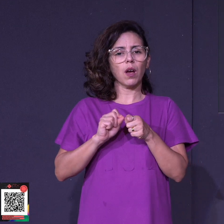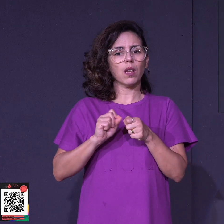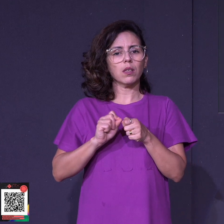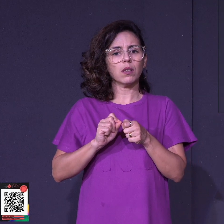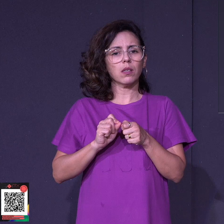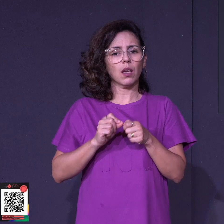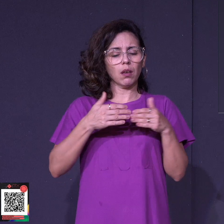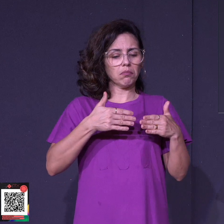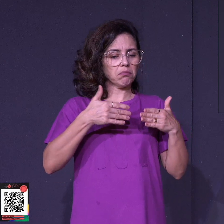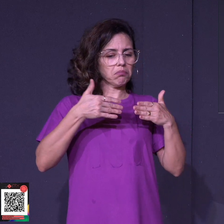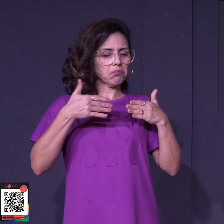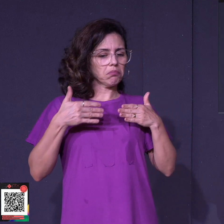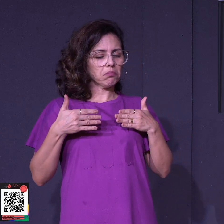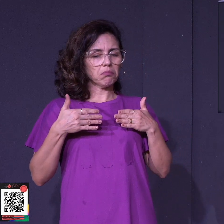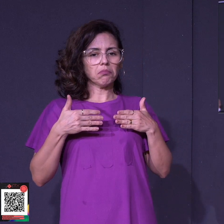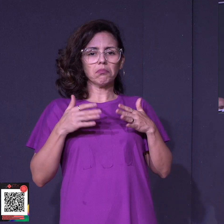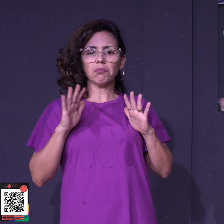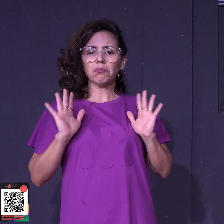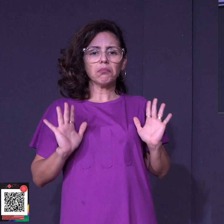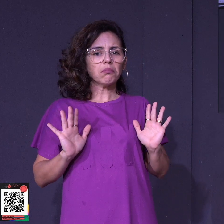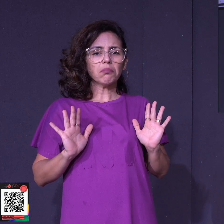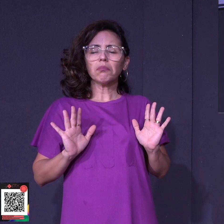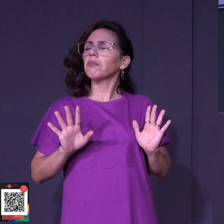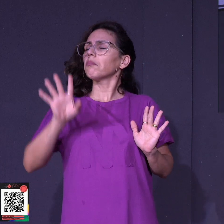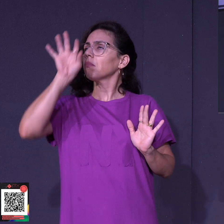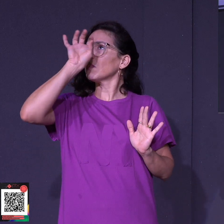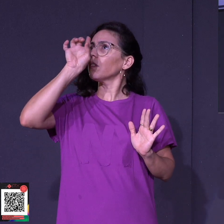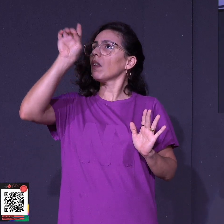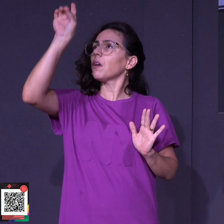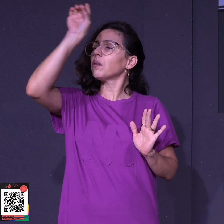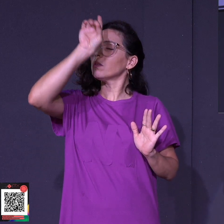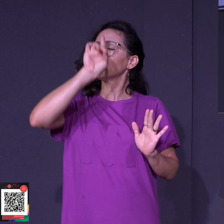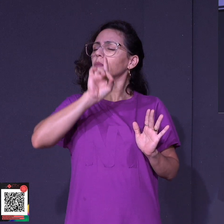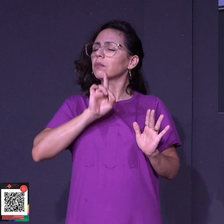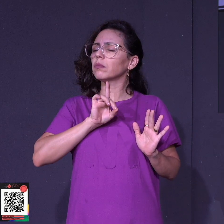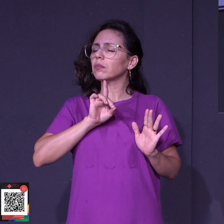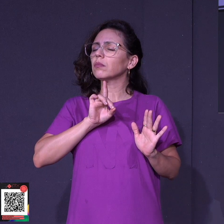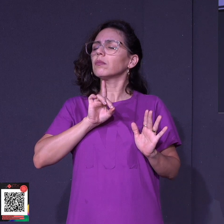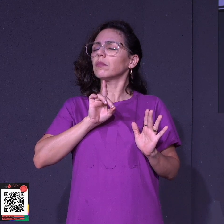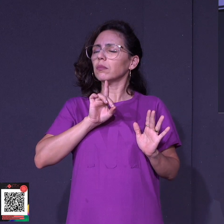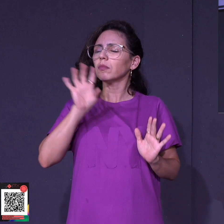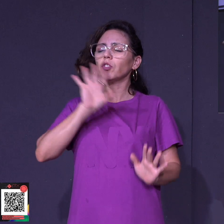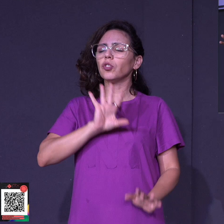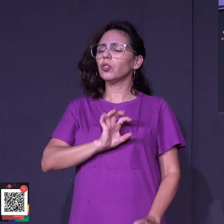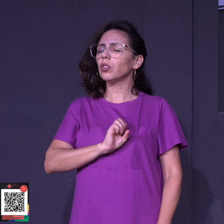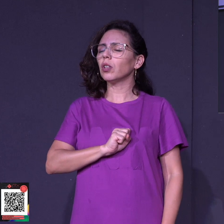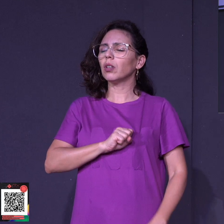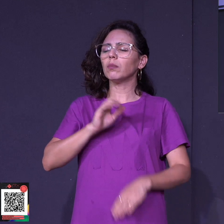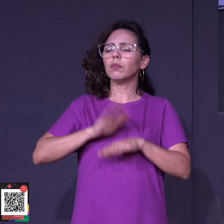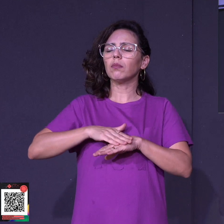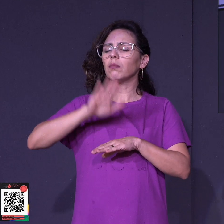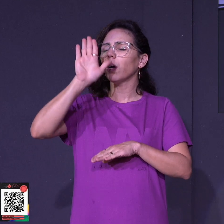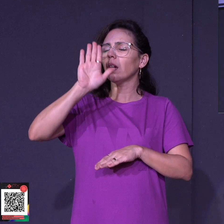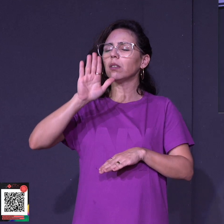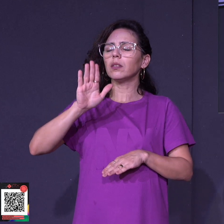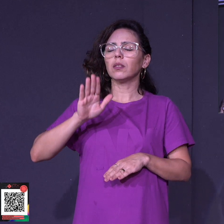você. Entronize Ele na sua vida. Ame-o acima de tudo e de todos. E faça a sua